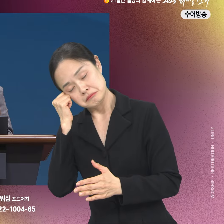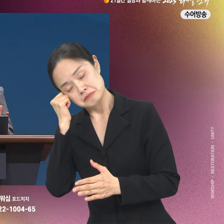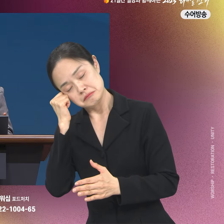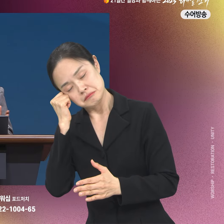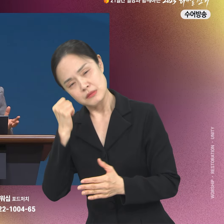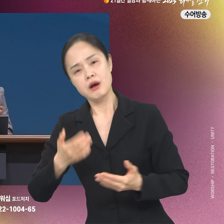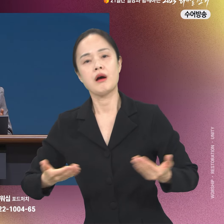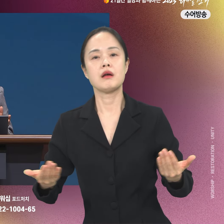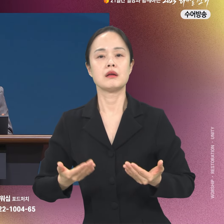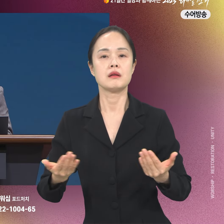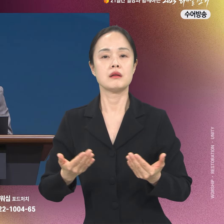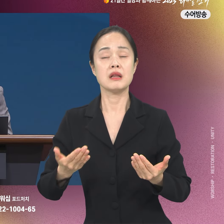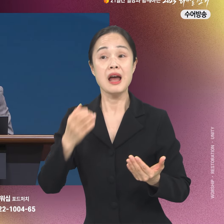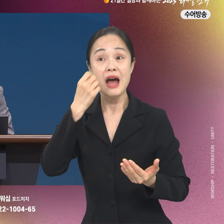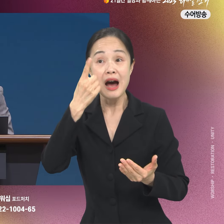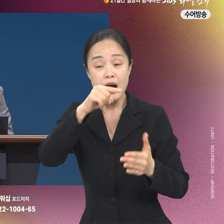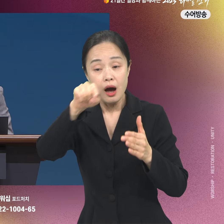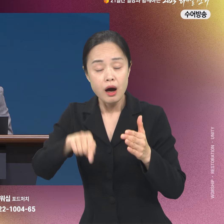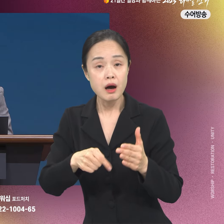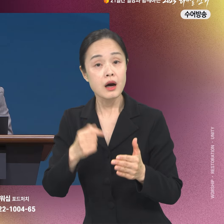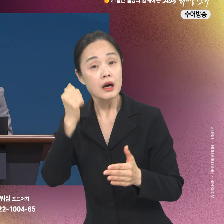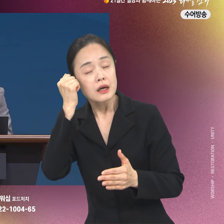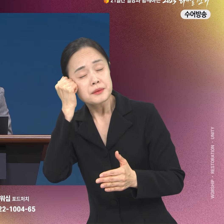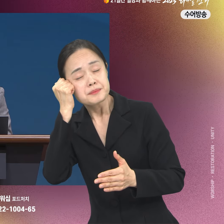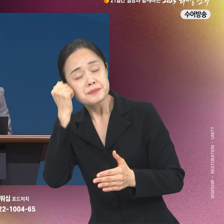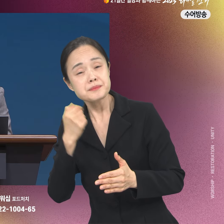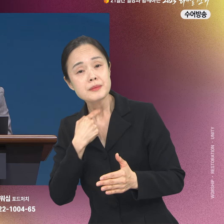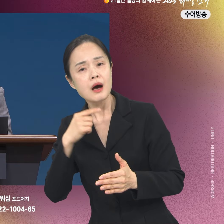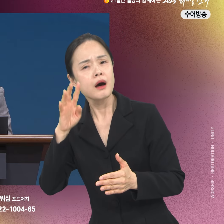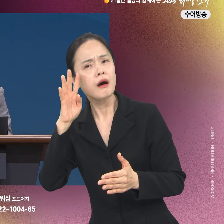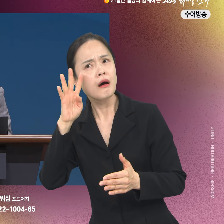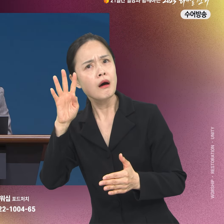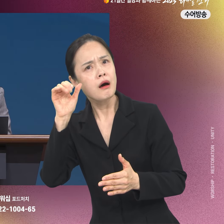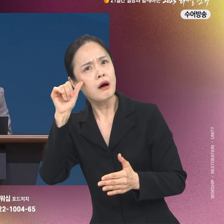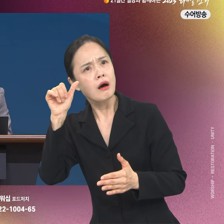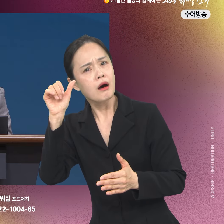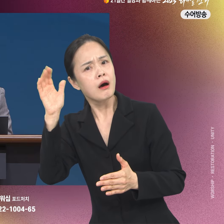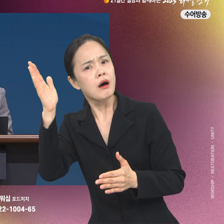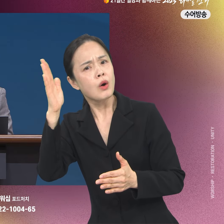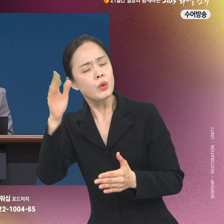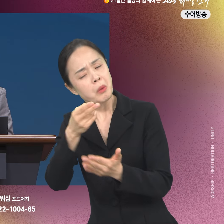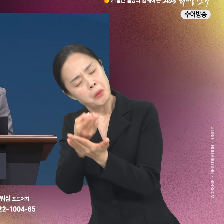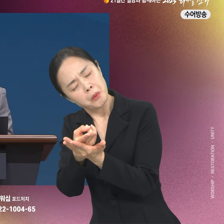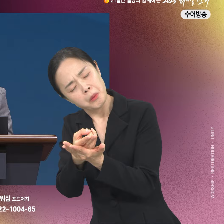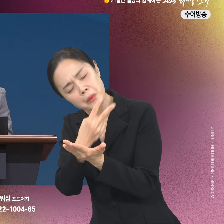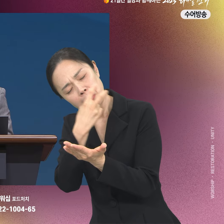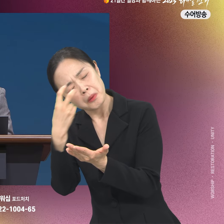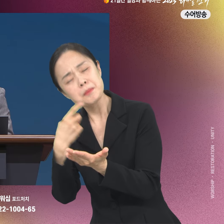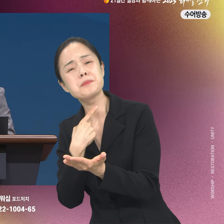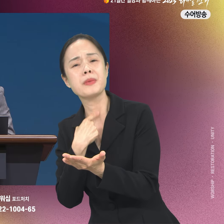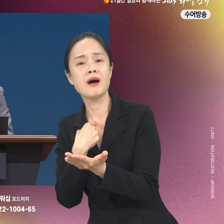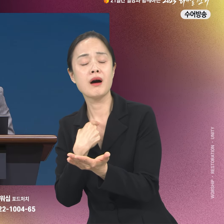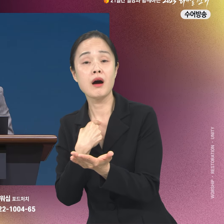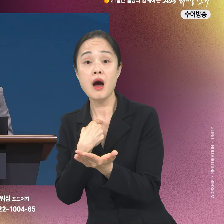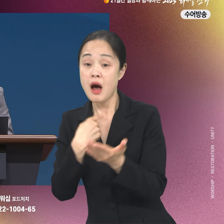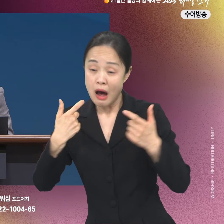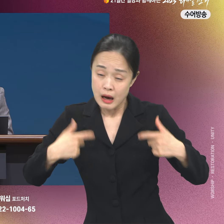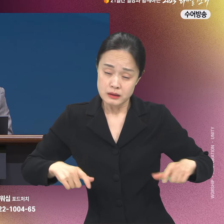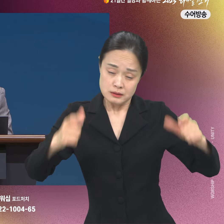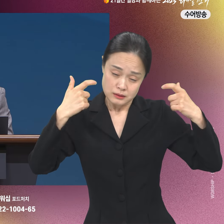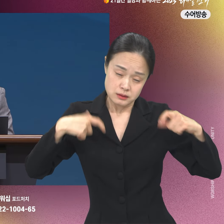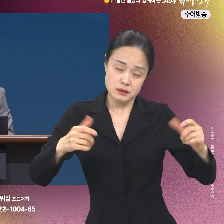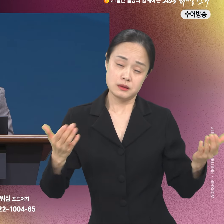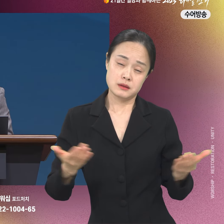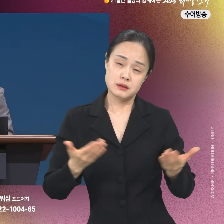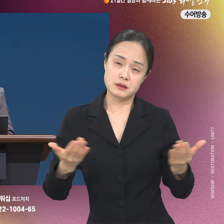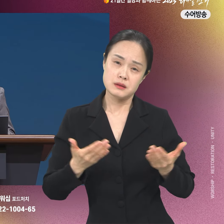근데 이게 세상적으로 보면요, 자기 직업에 대해서 굉장히 열심히 하는 거는 좋아 보여요. 잘하는